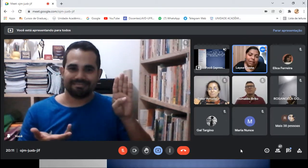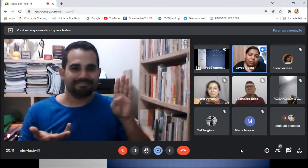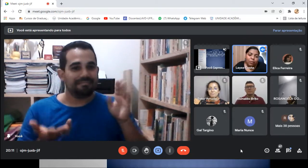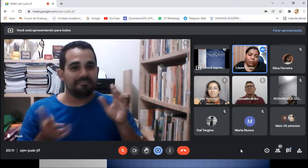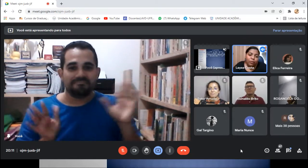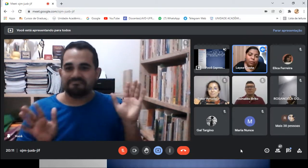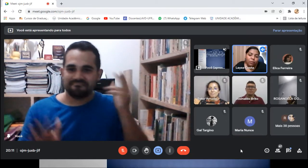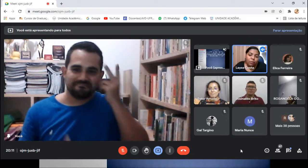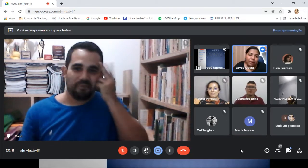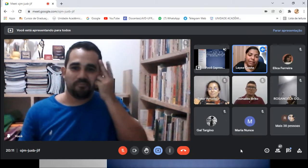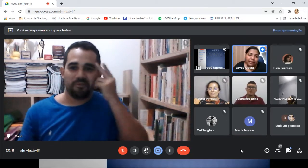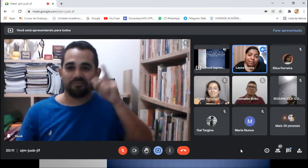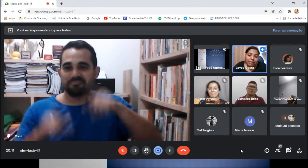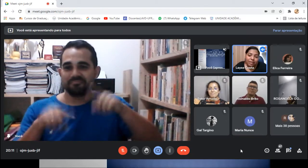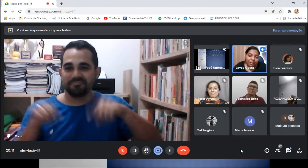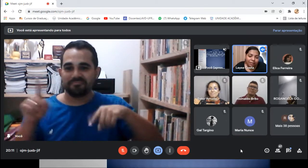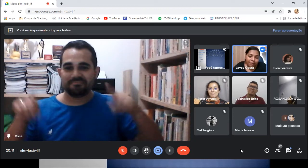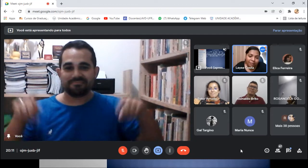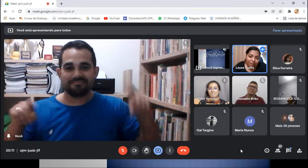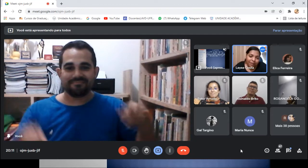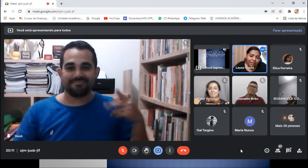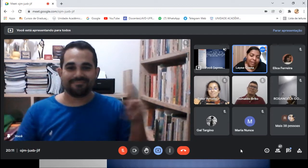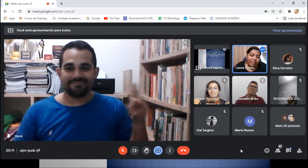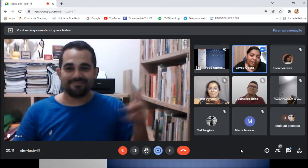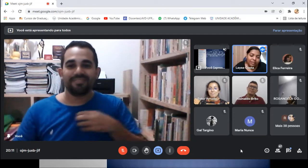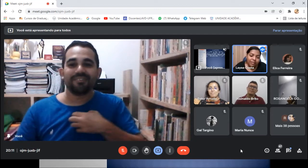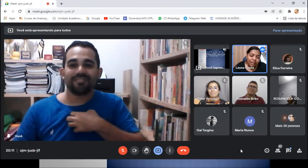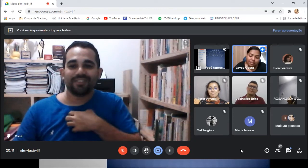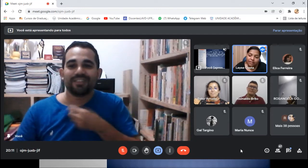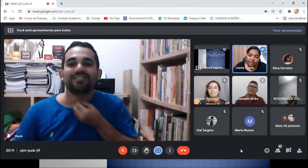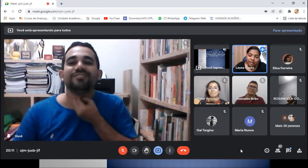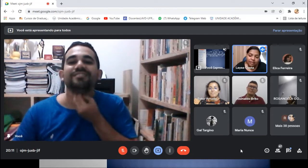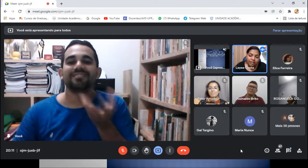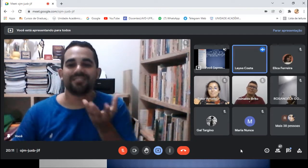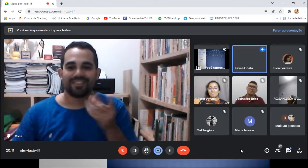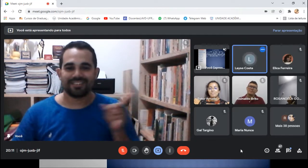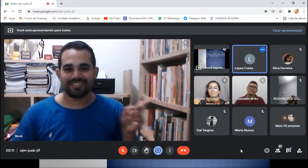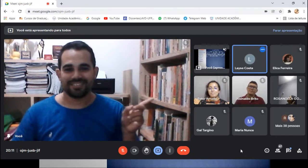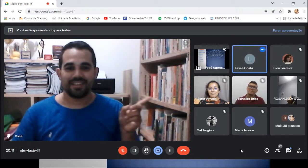O som parece de B, então há essa variação.